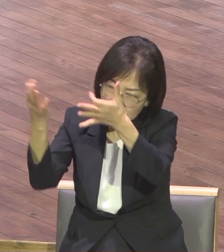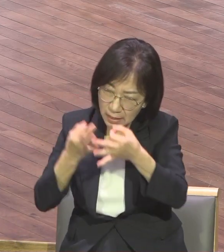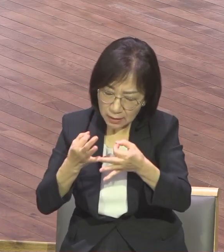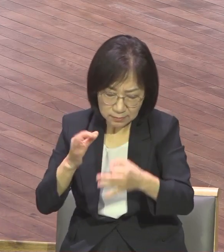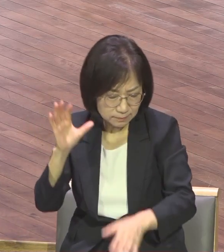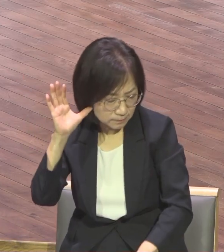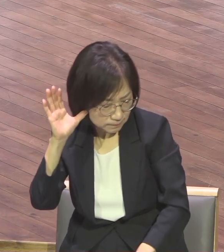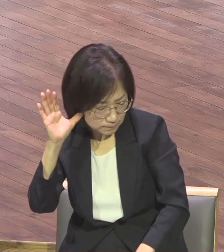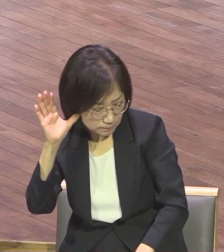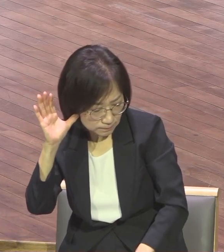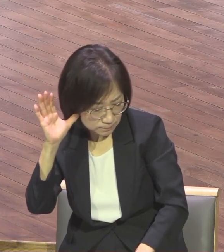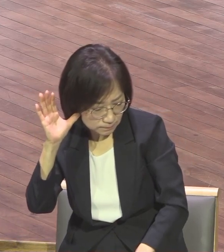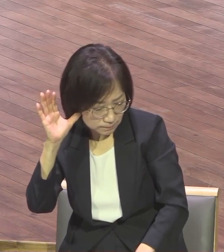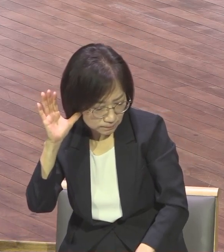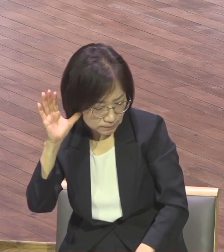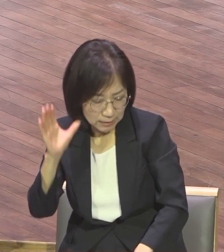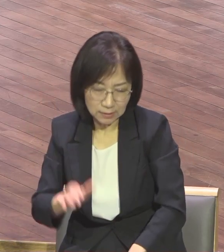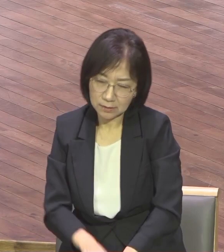이광수